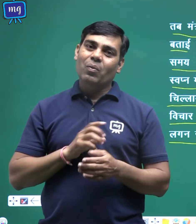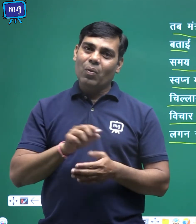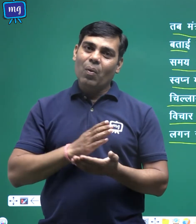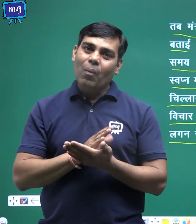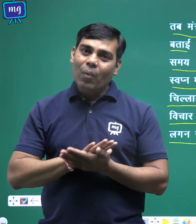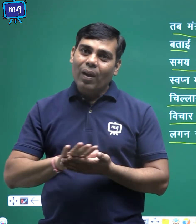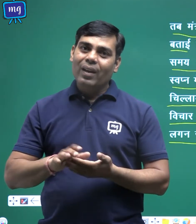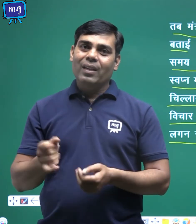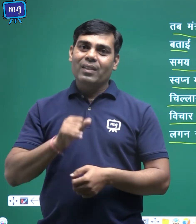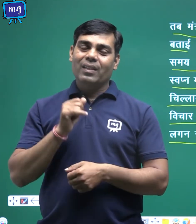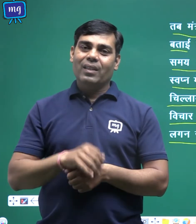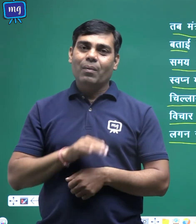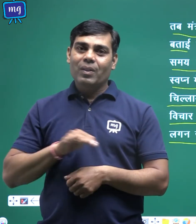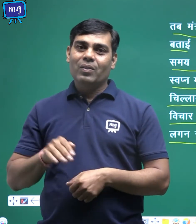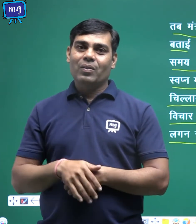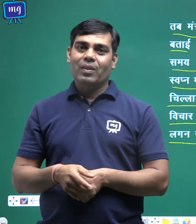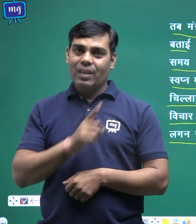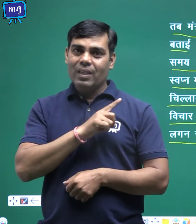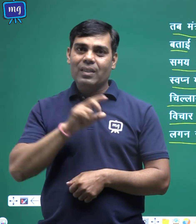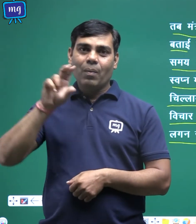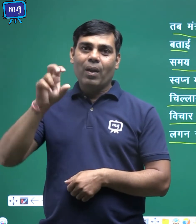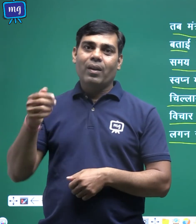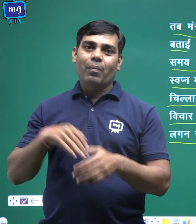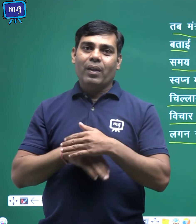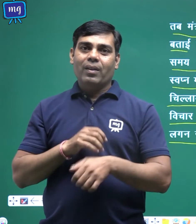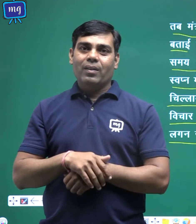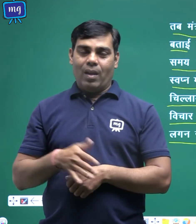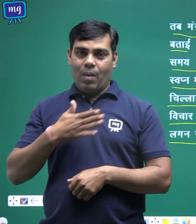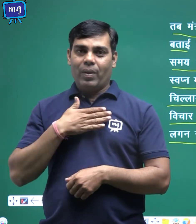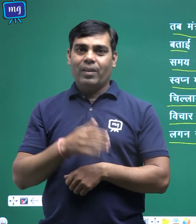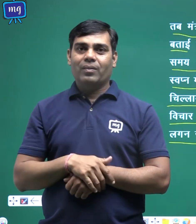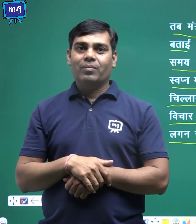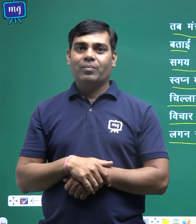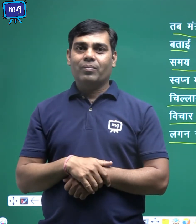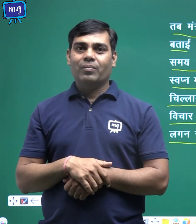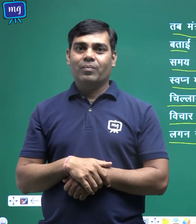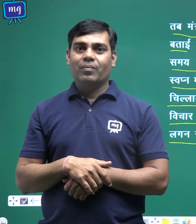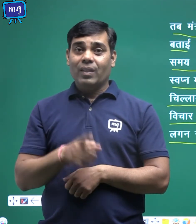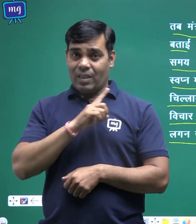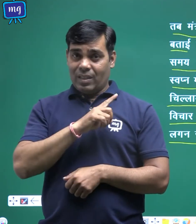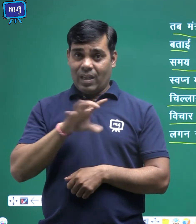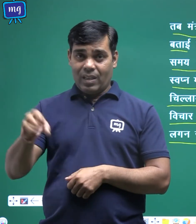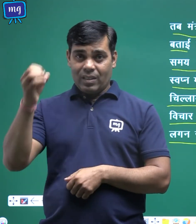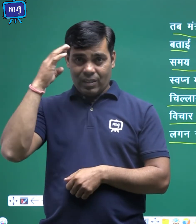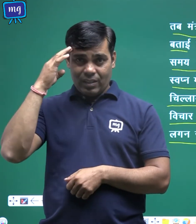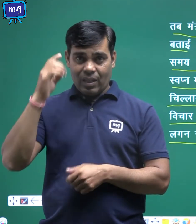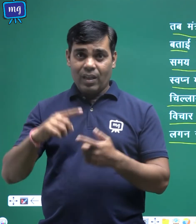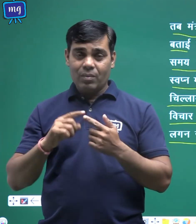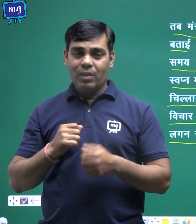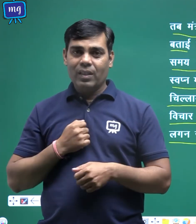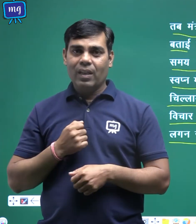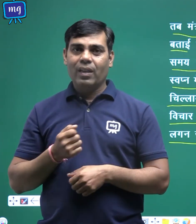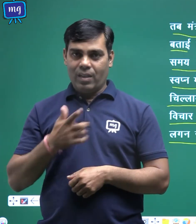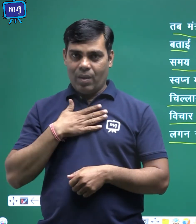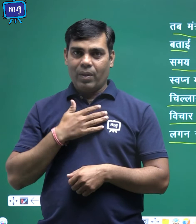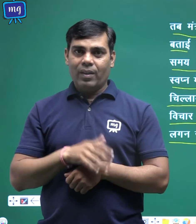बच्चों, इस पाठ में हमें यह शिक्षा मिलती है कि